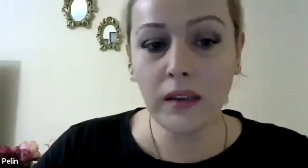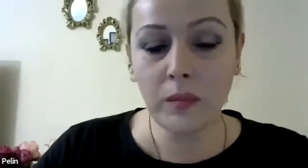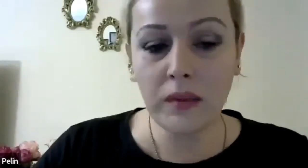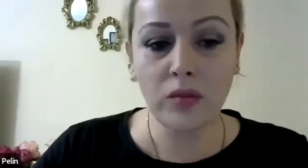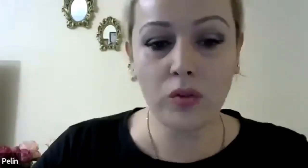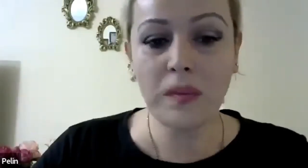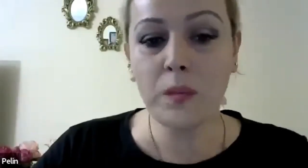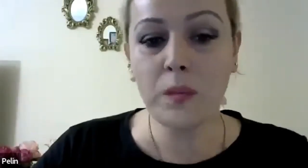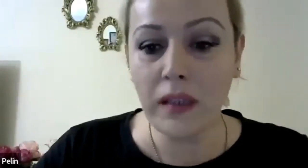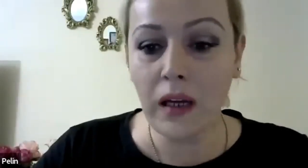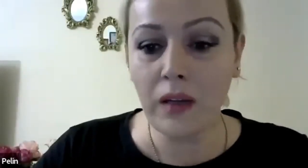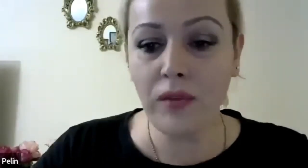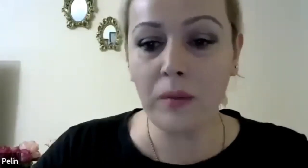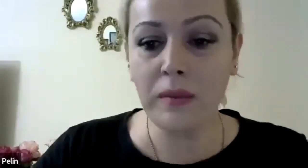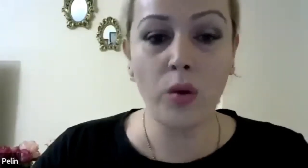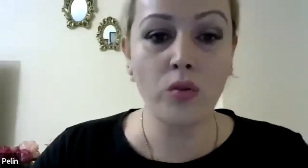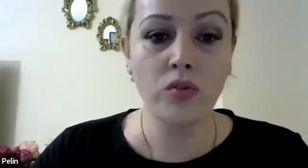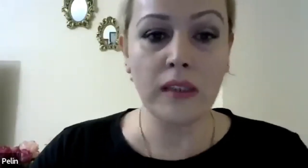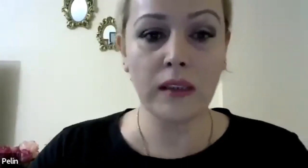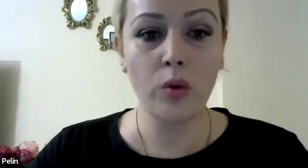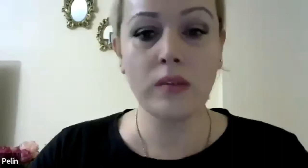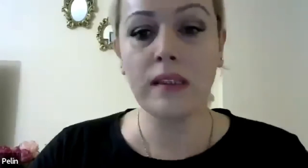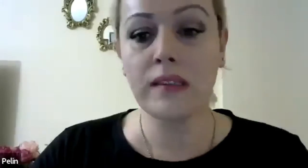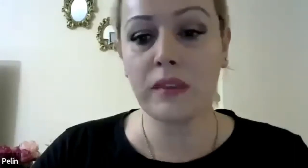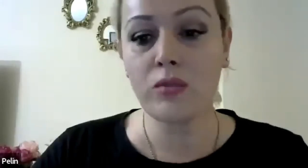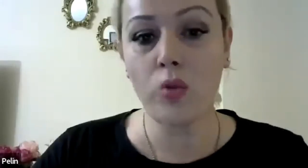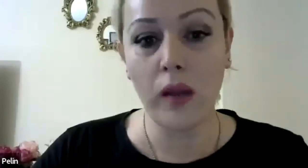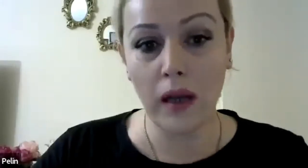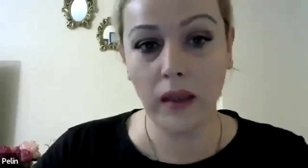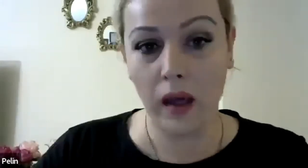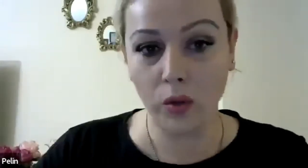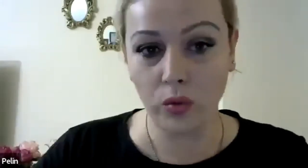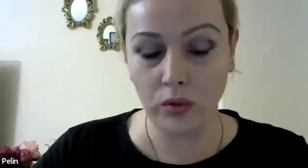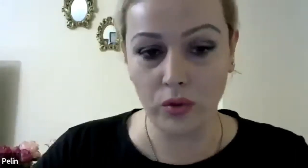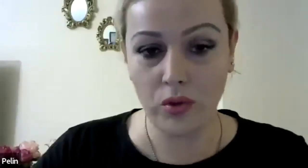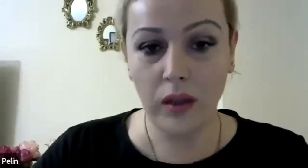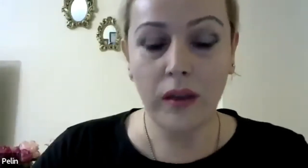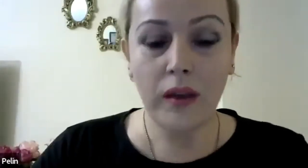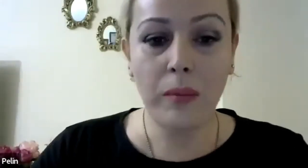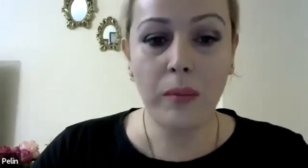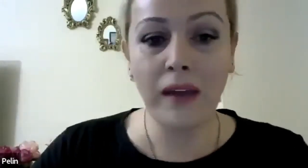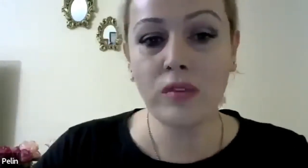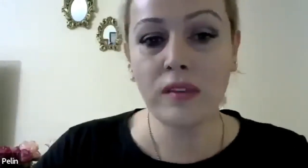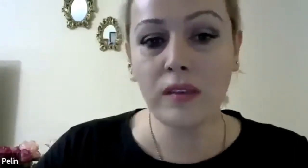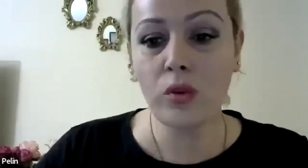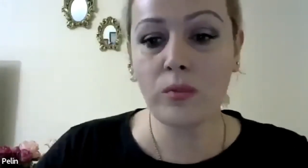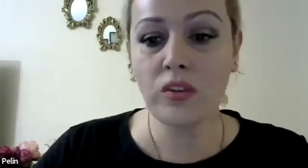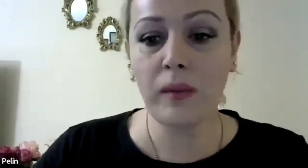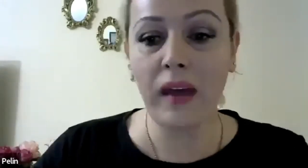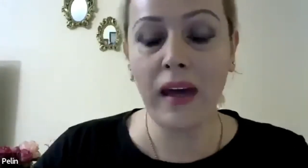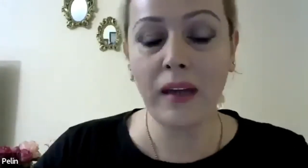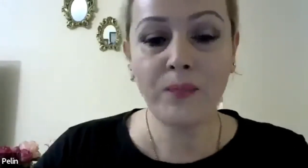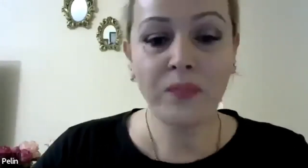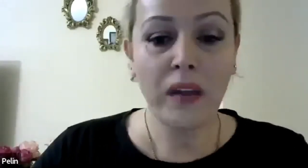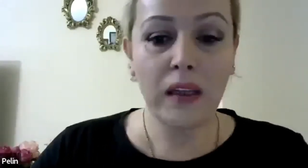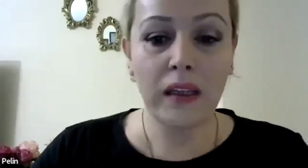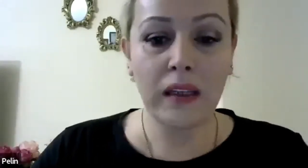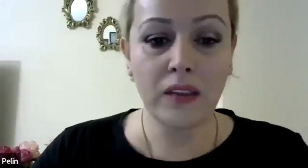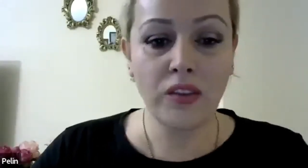anlatmak istiyorum. Biz parmak alfabesini öncelikle özel isimleri söylerken kullanıyoruz. Ben dün size söylemiştim. Eğer işte